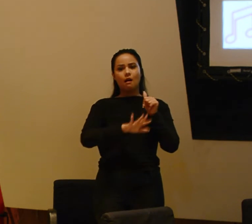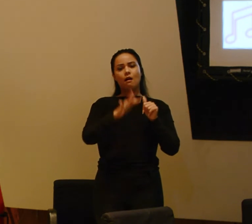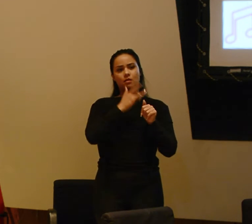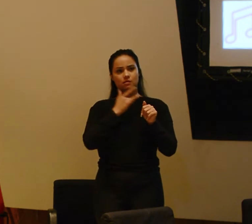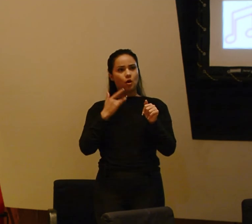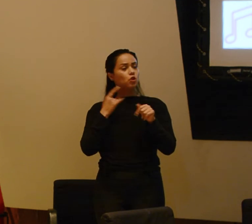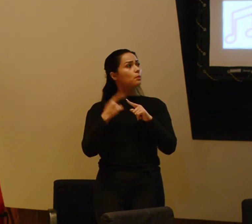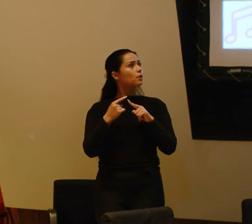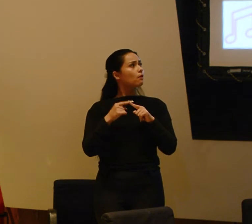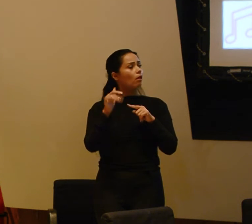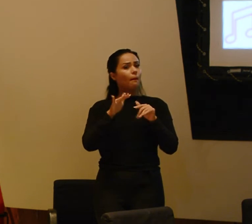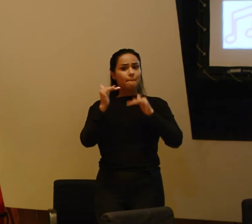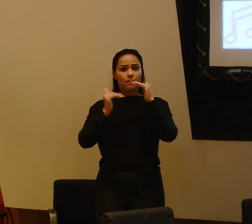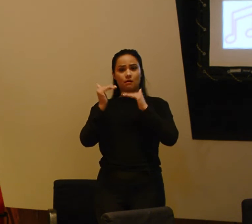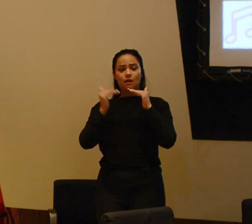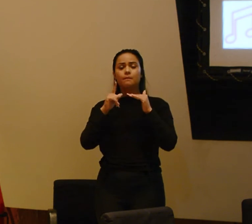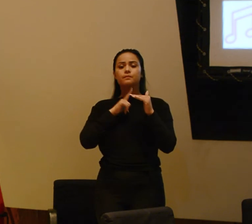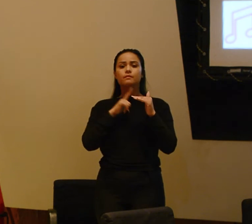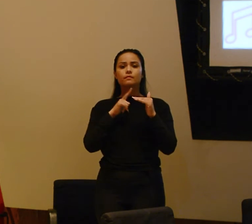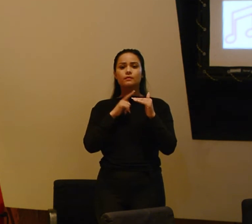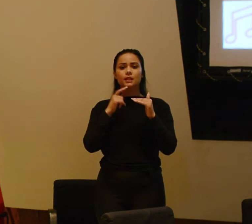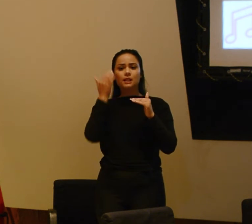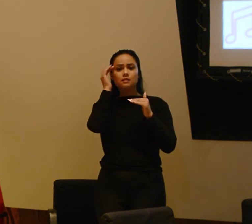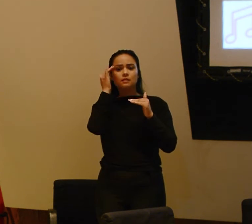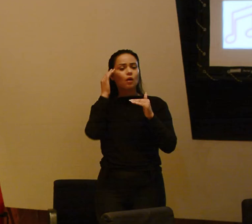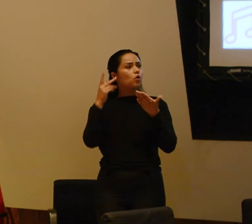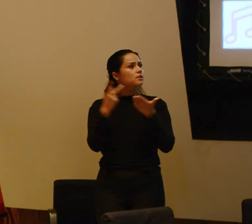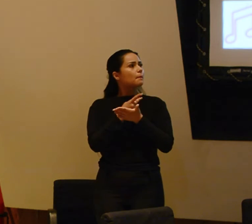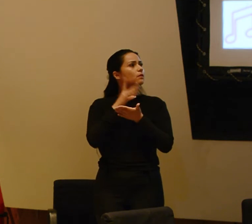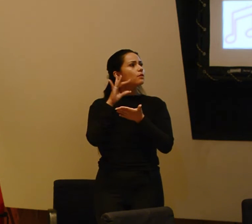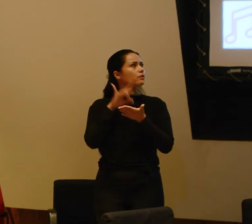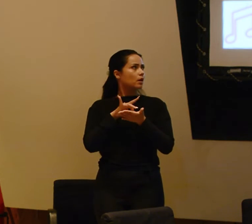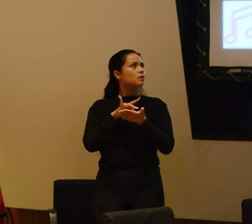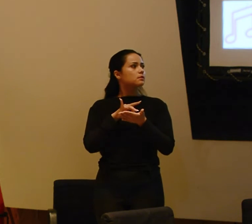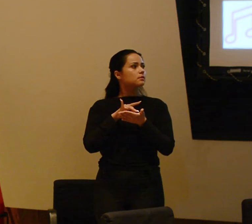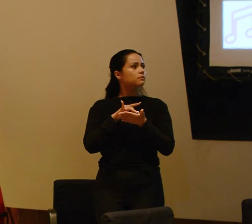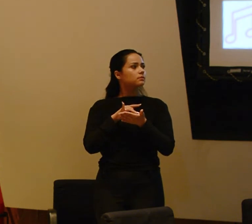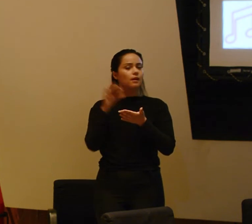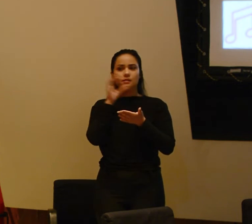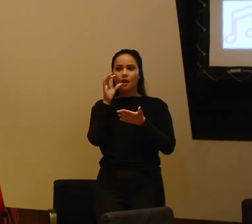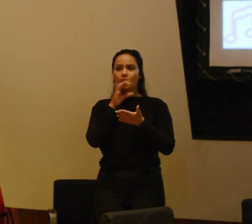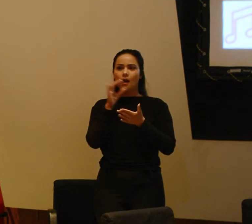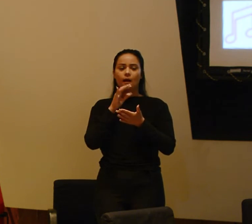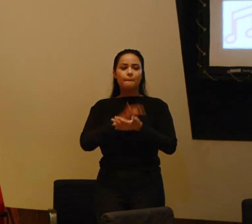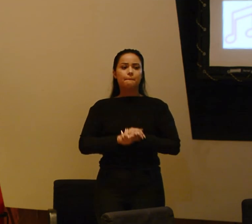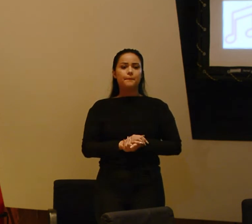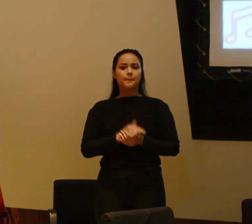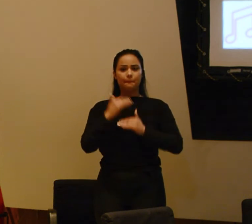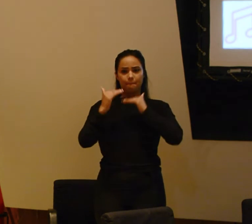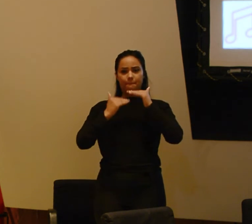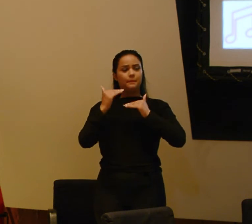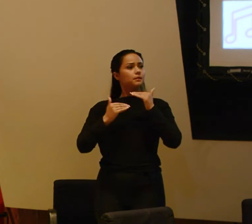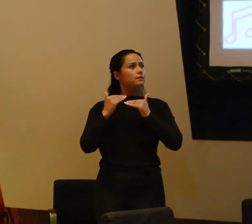saúde, porque são esses pilares que fazem com que isso tenha um efeito eficaz para acelerar a reabilitação de